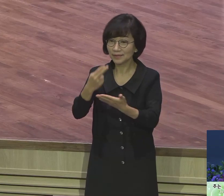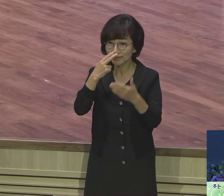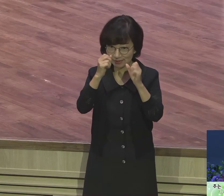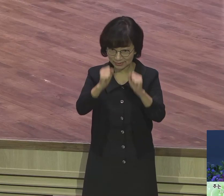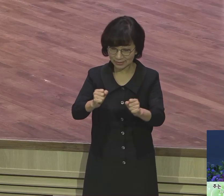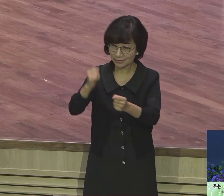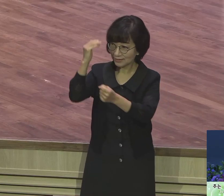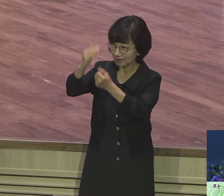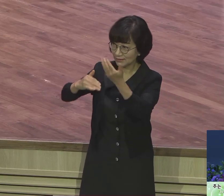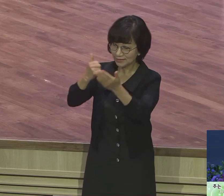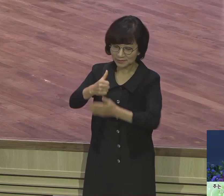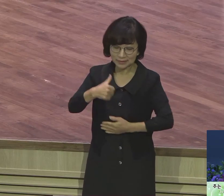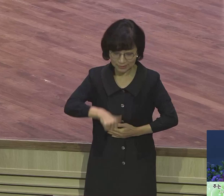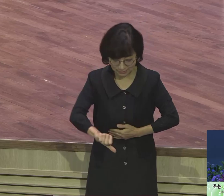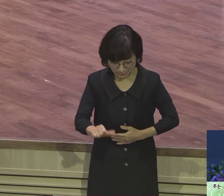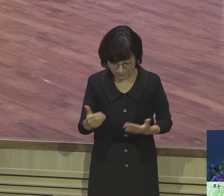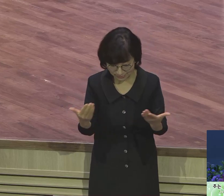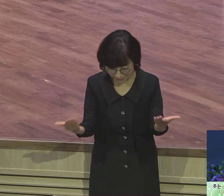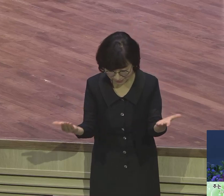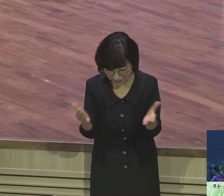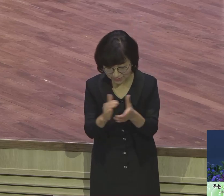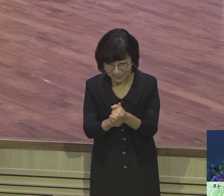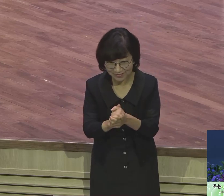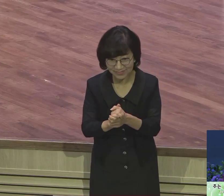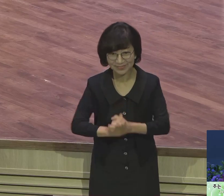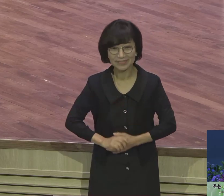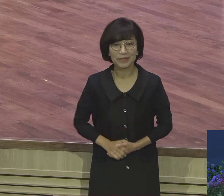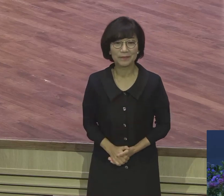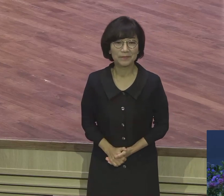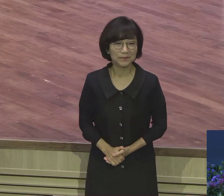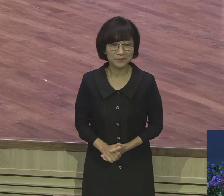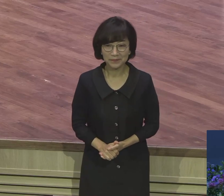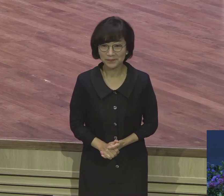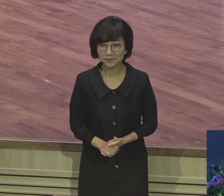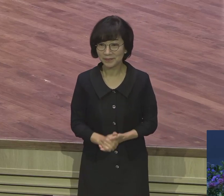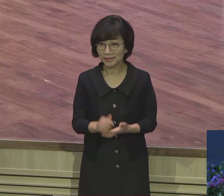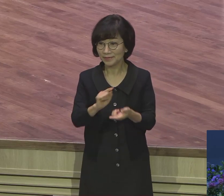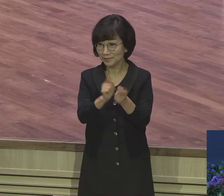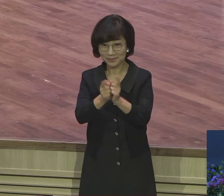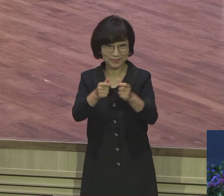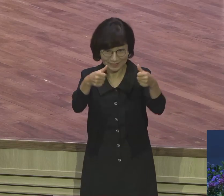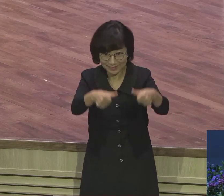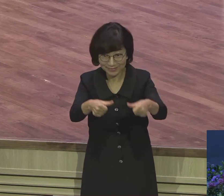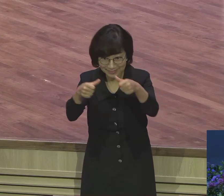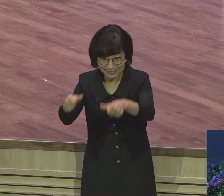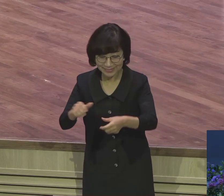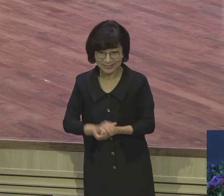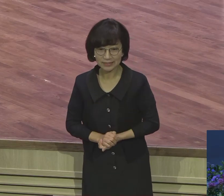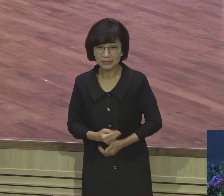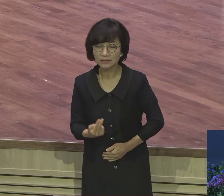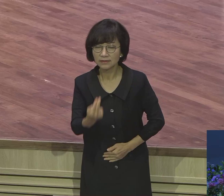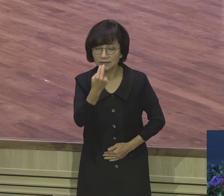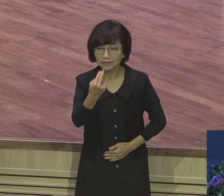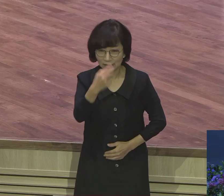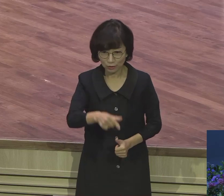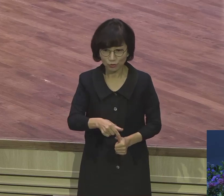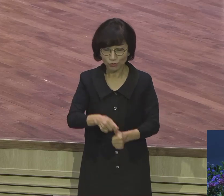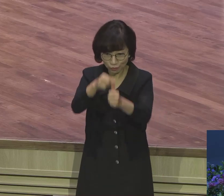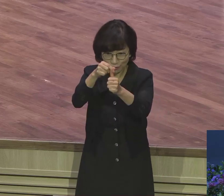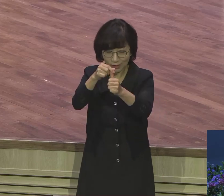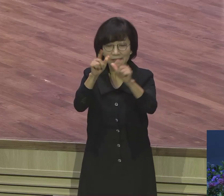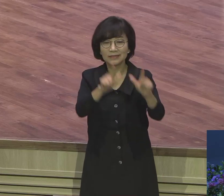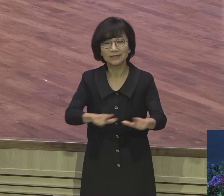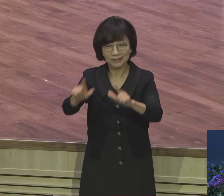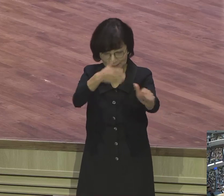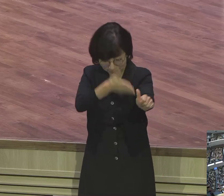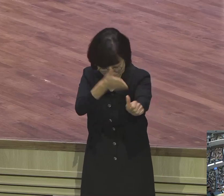살아계신 하나님의 아들이십니다. 우리 해외생들도 같이 인사합시다. 생명 살리는 삶을